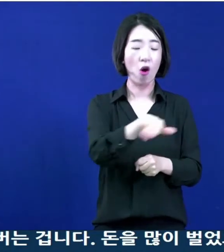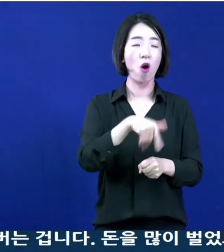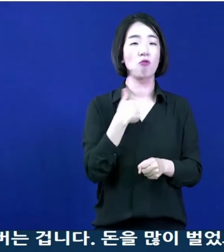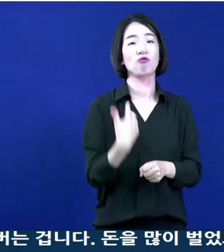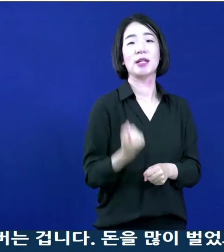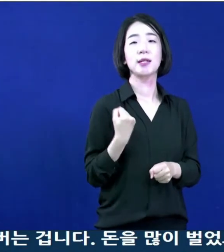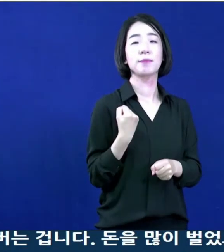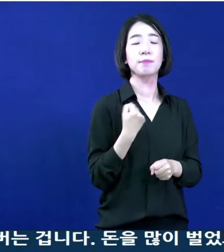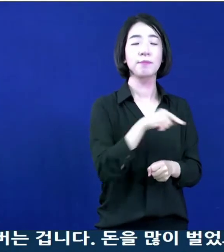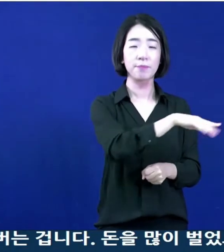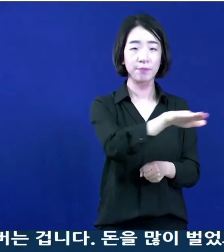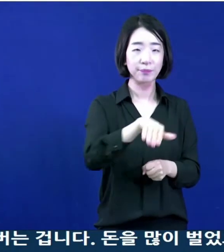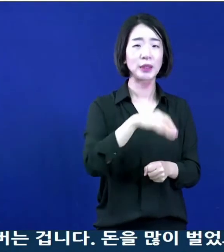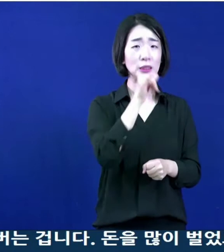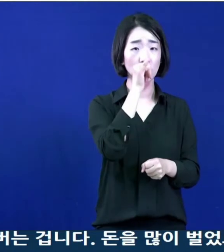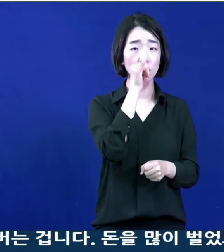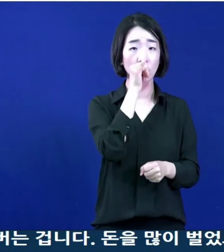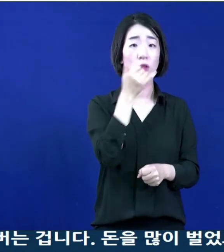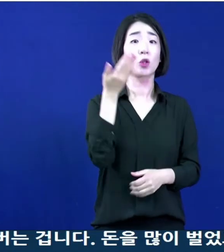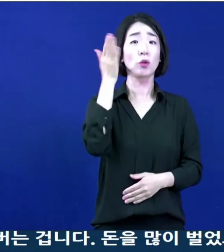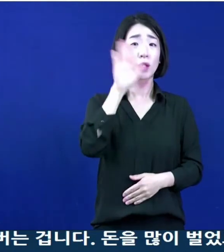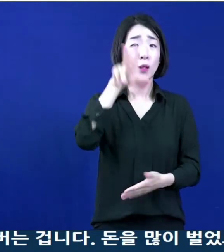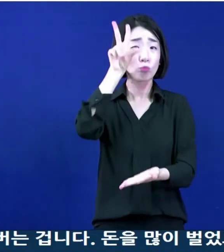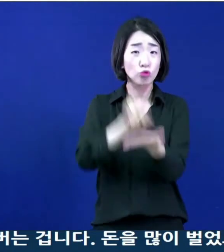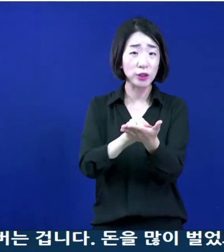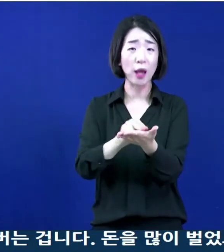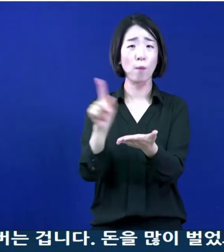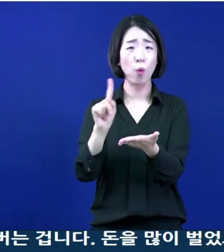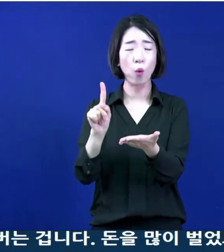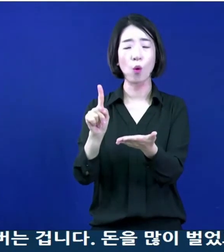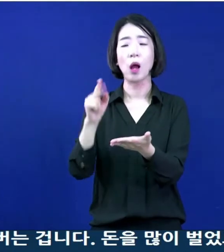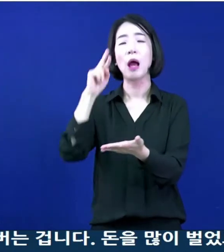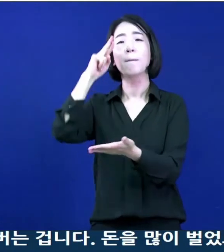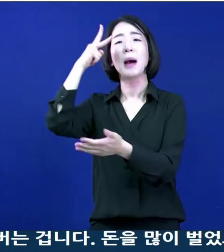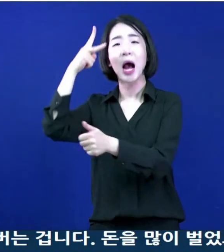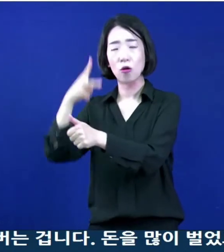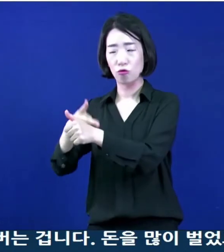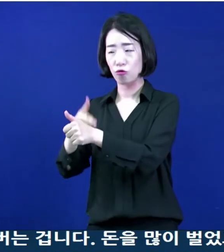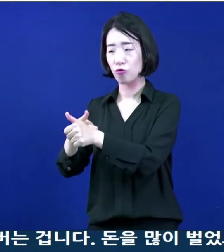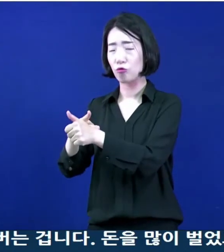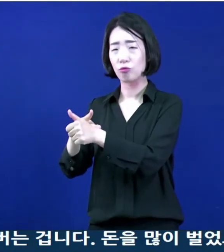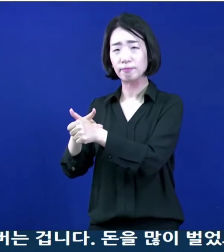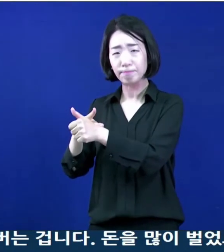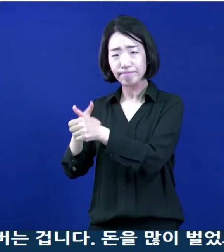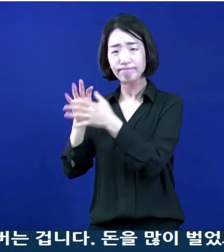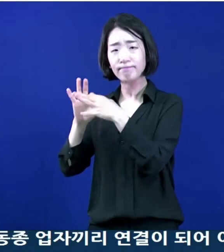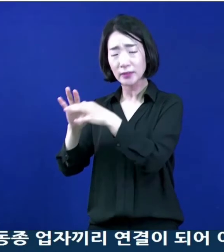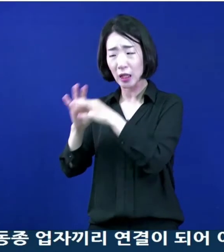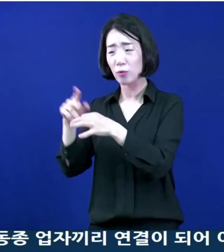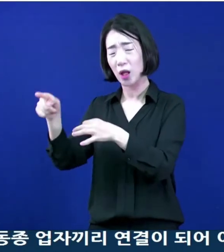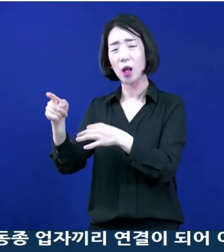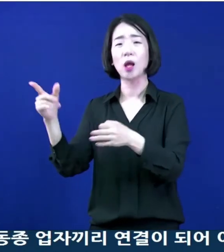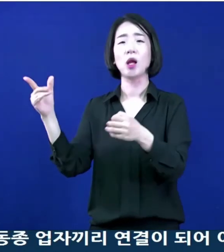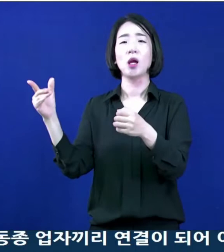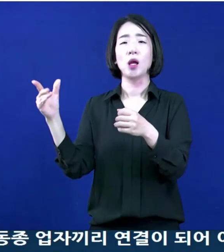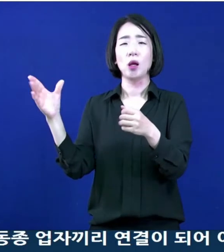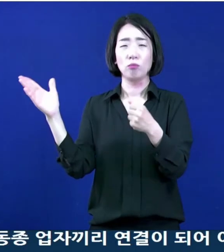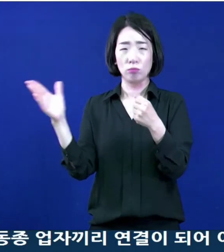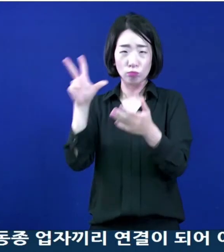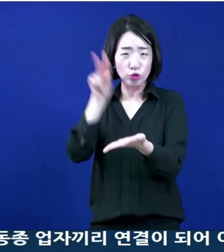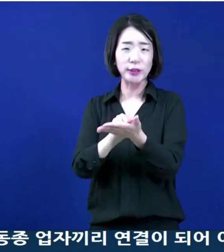때문에 큰일 난 겁니다. 그래서 이제 바울을 처단할 계획을 세우는 겁니다. 배경 잘 설명이 됐죠?